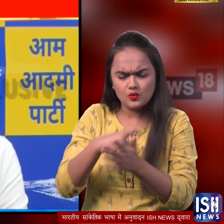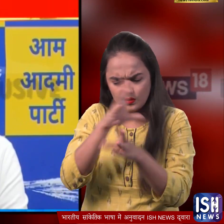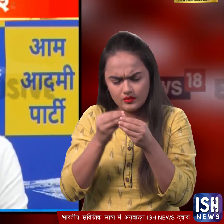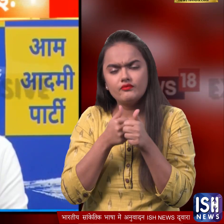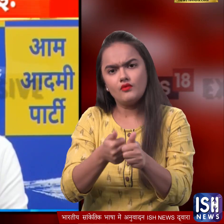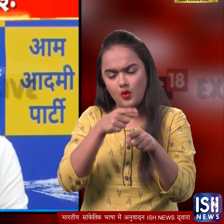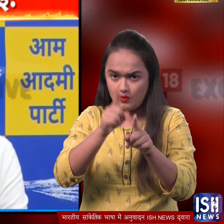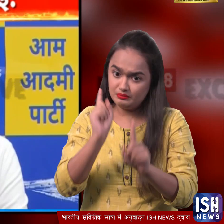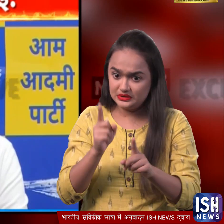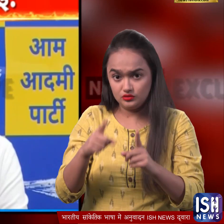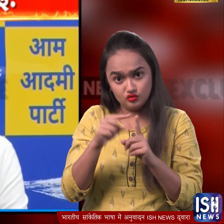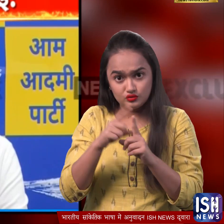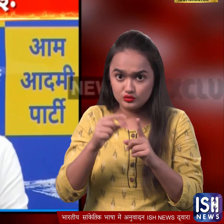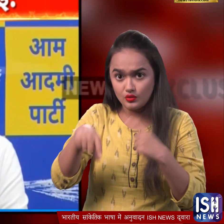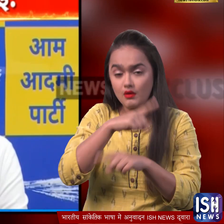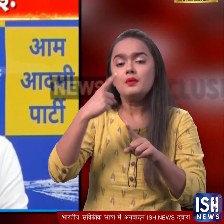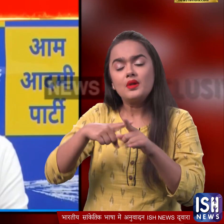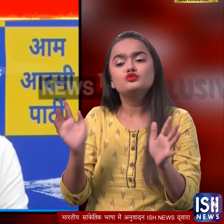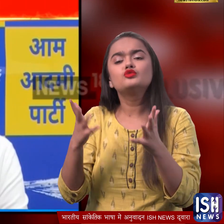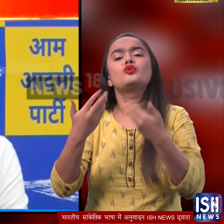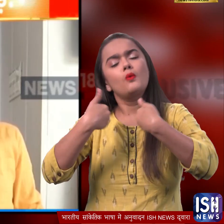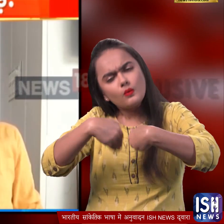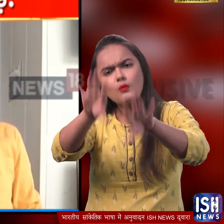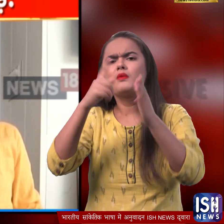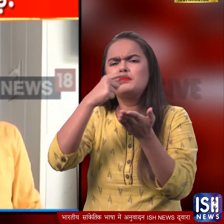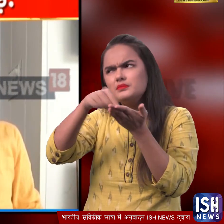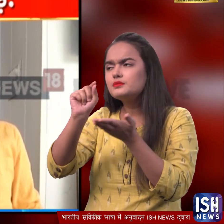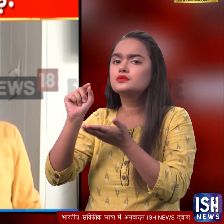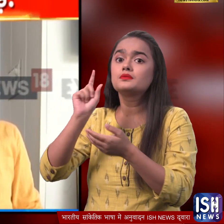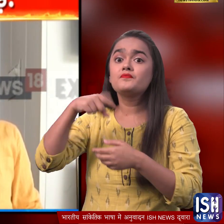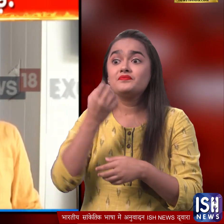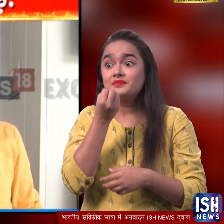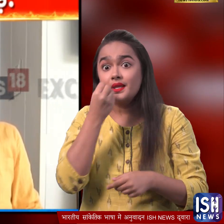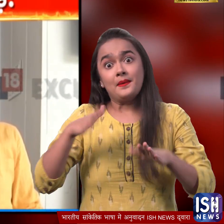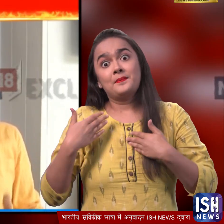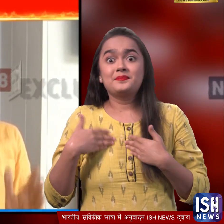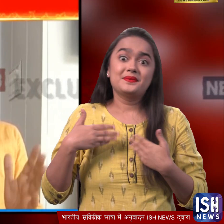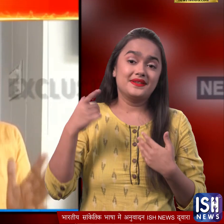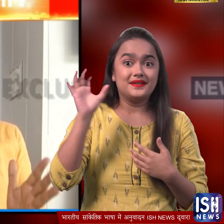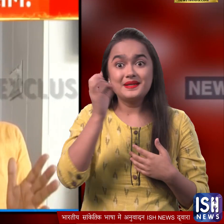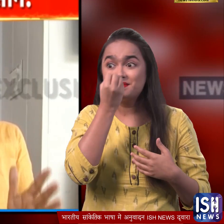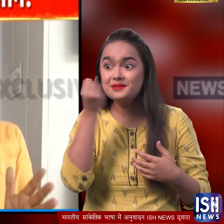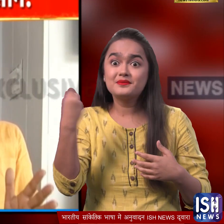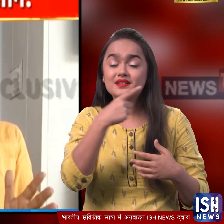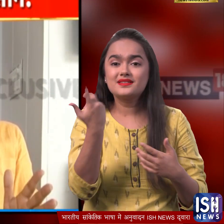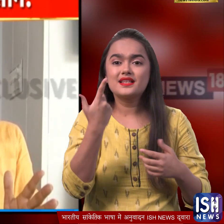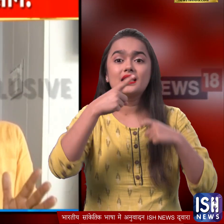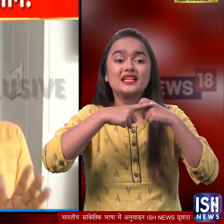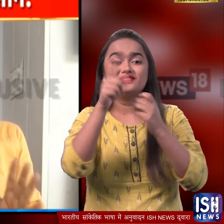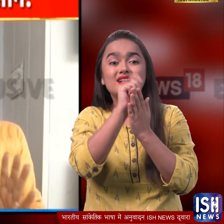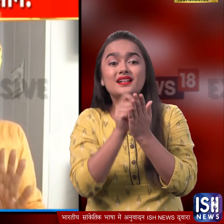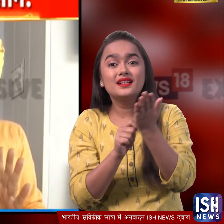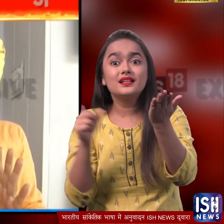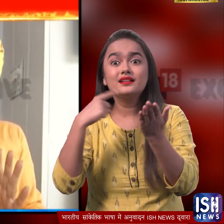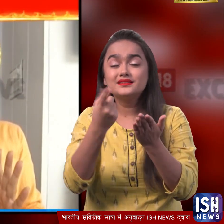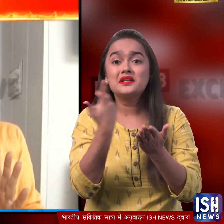है मनाने की जो है अनुमति दी जाए। जिसके बाद बीजेपी खुश हो गई और उसने छठ पूजा के आयोजन पर केजरीवाल के खत